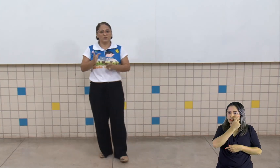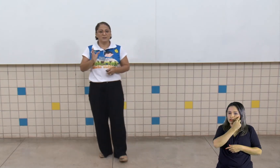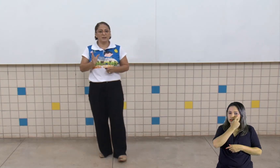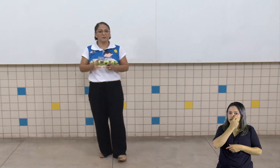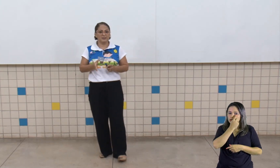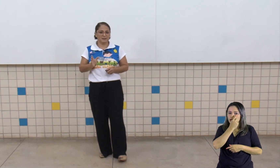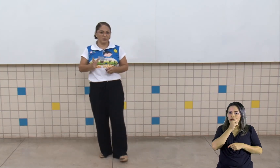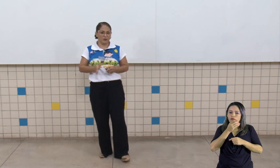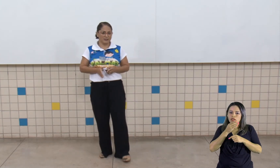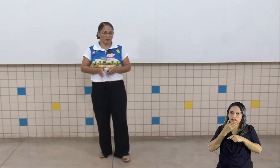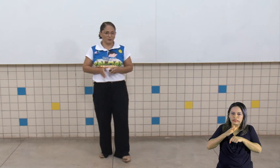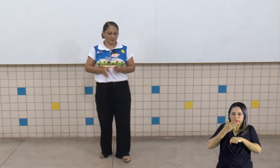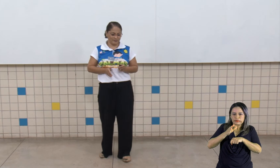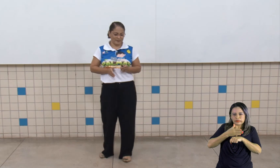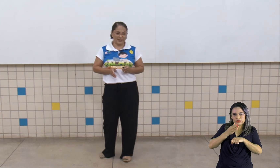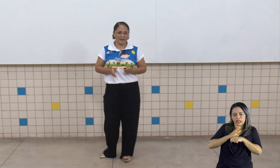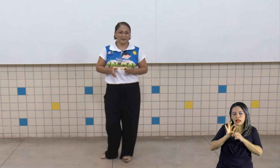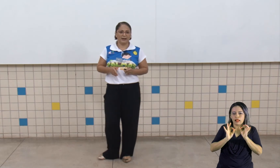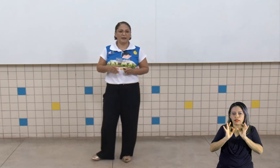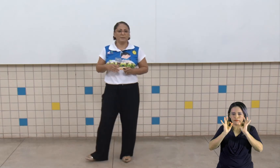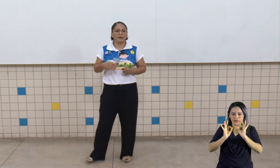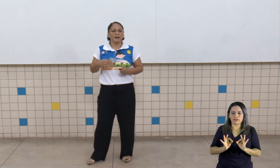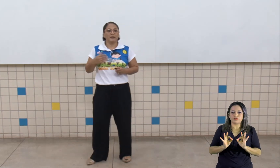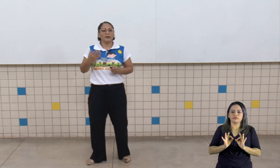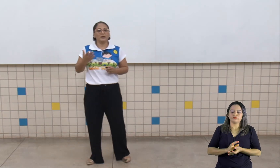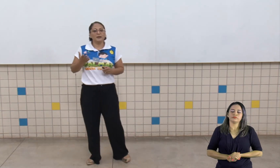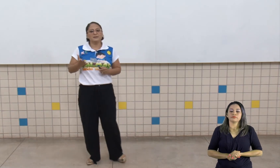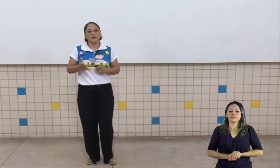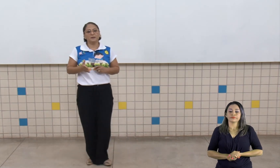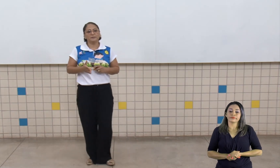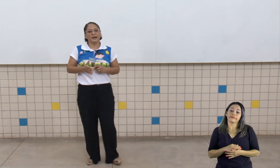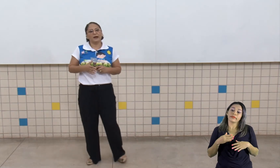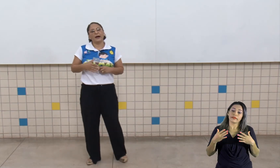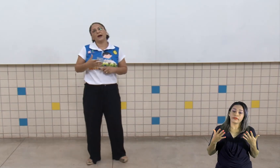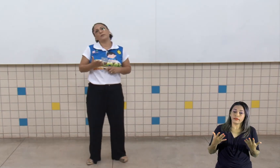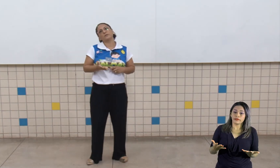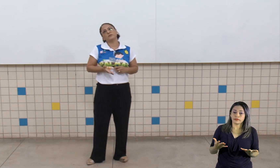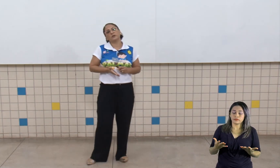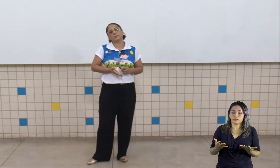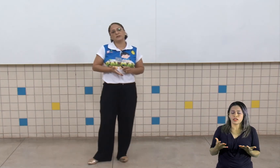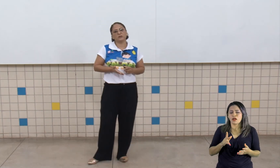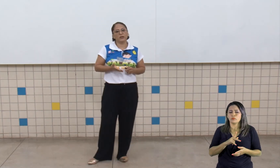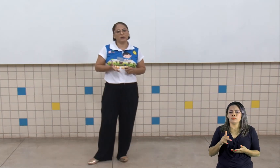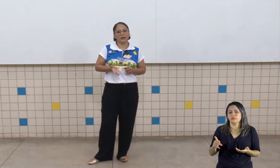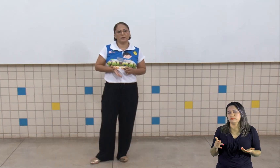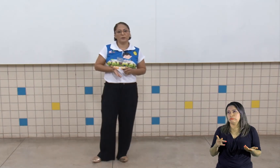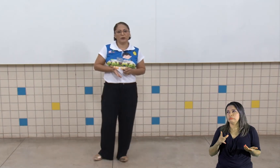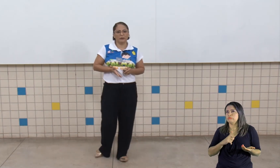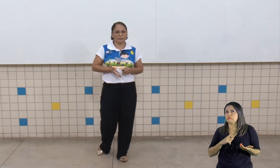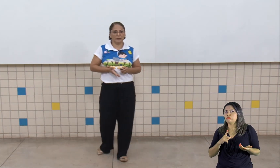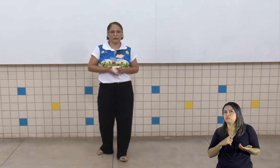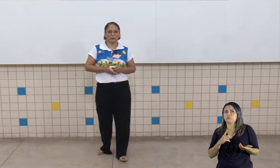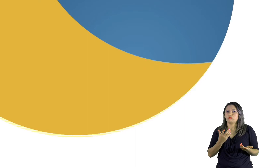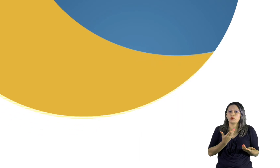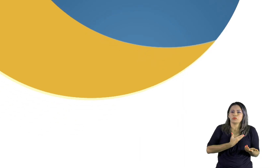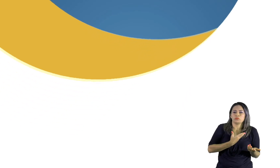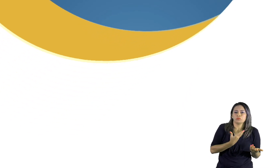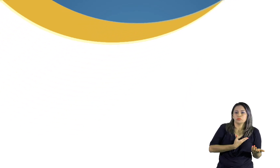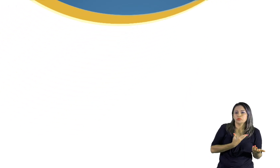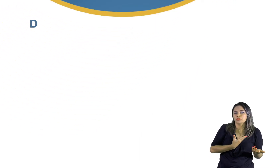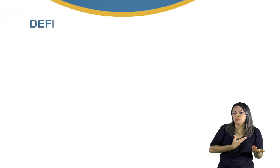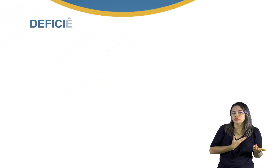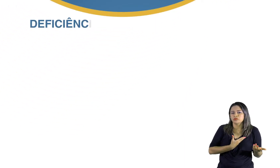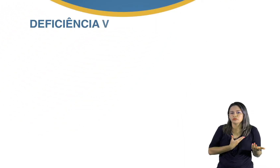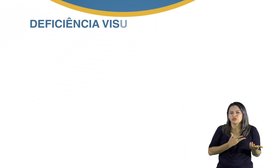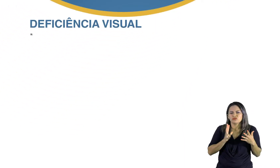ele consiga fazer essa correção, tá? E assim, professora, mas eu tenho aquele meu amigo que